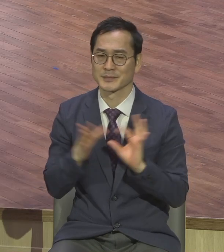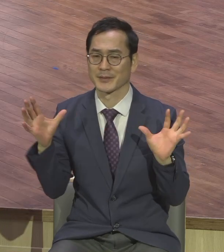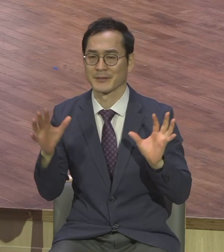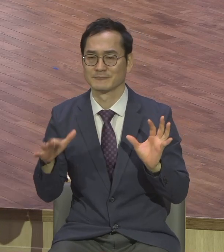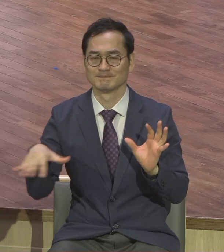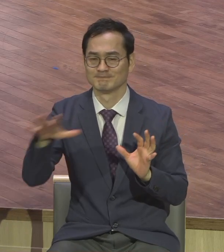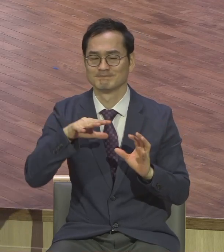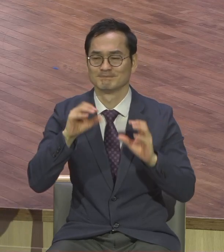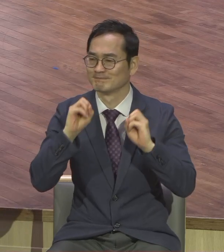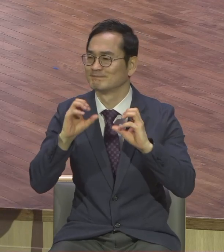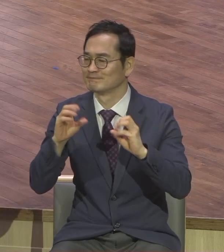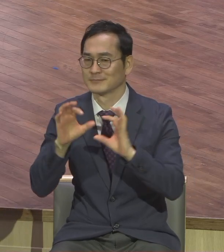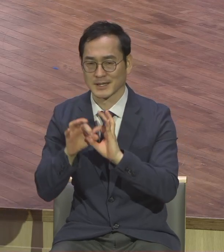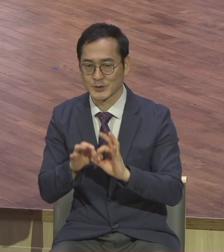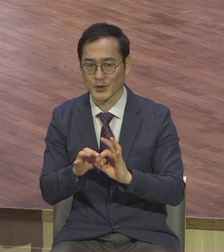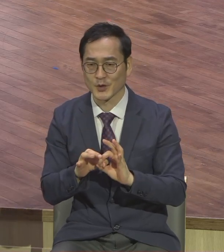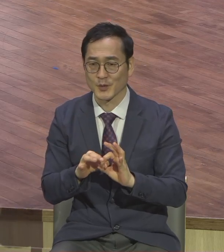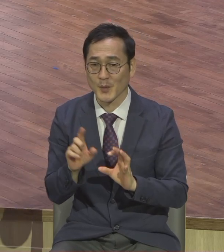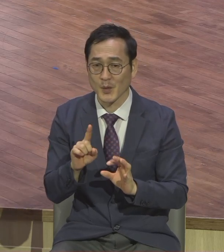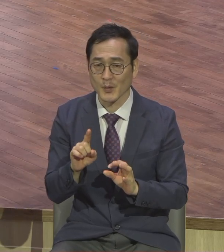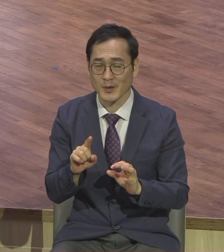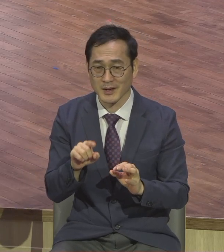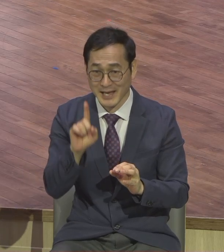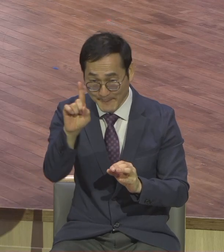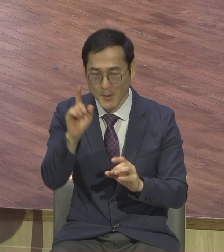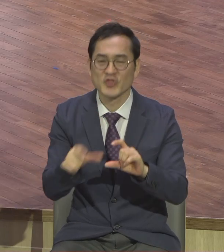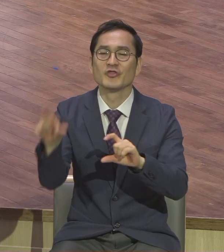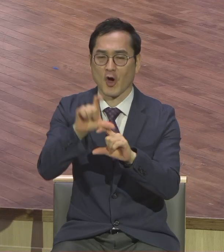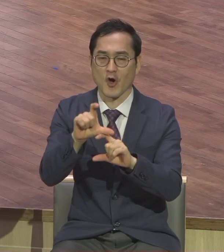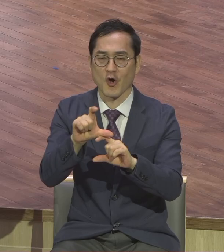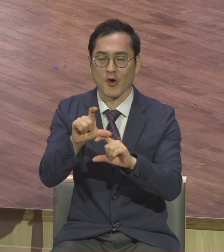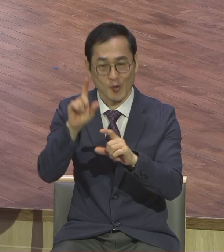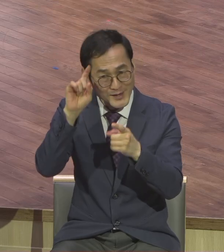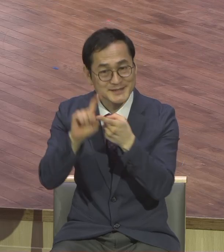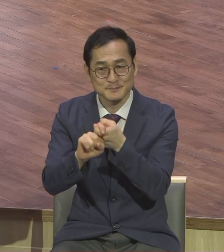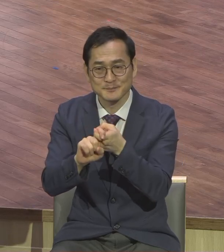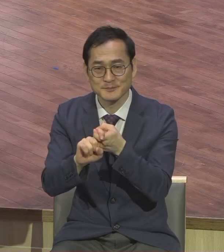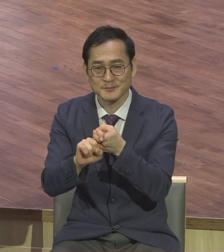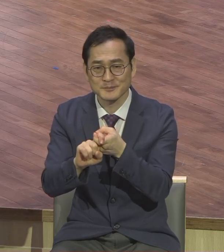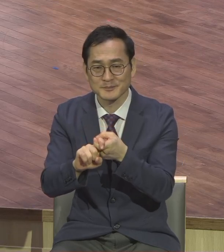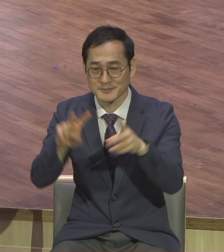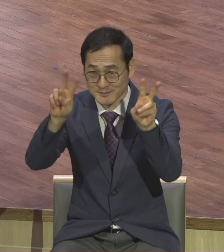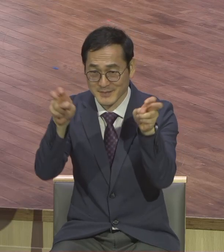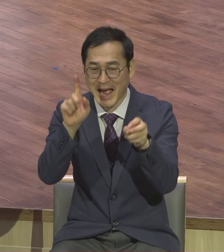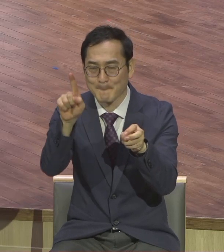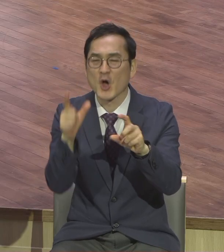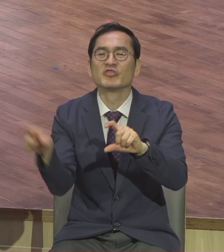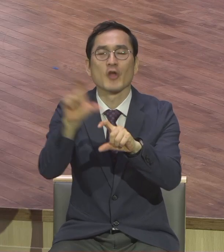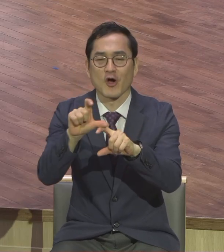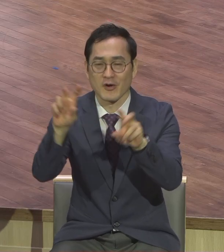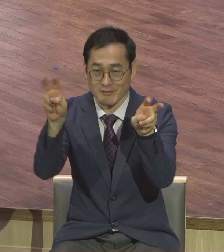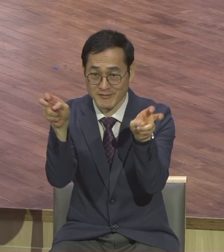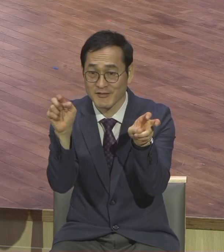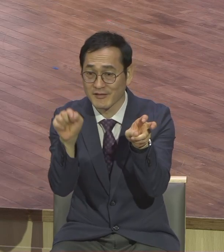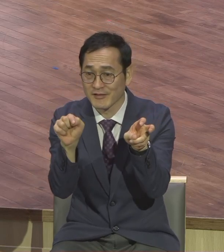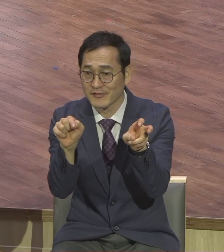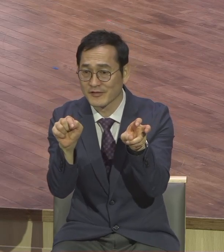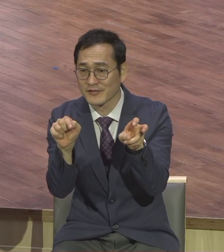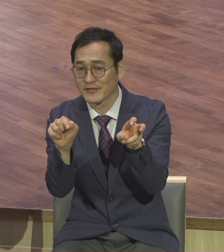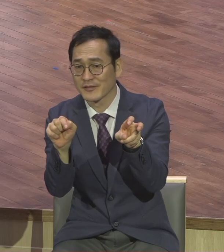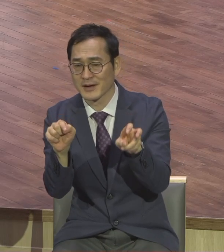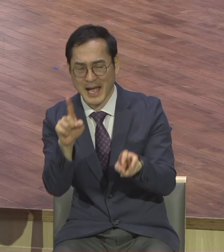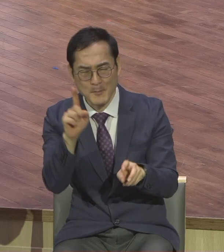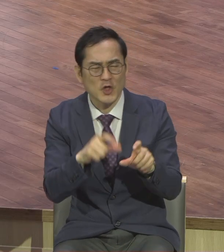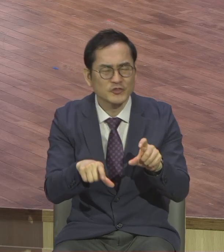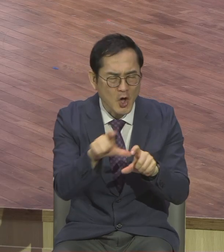우리가 한 번만 더 관심을 가지고 복음의 축복소로 인도한다고 하면 살아남을 수